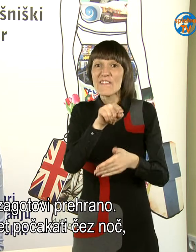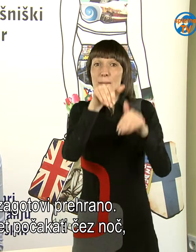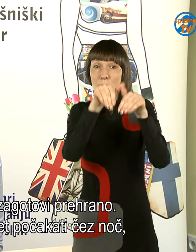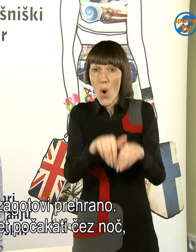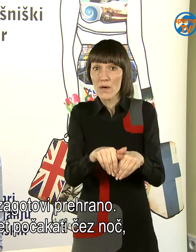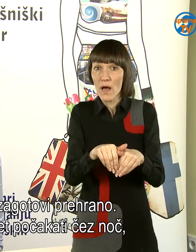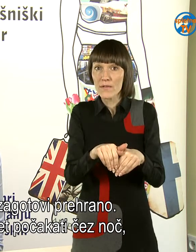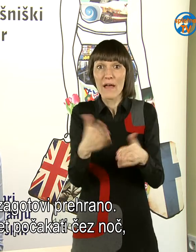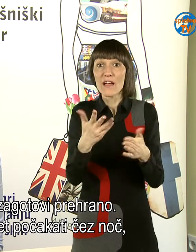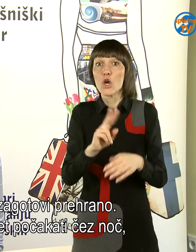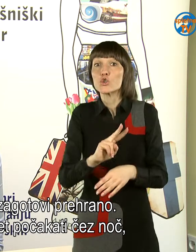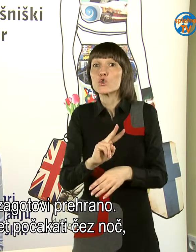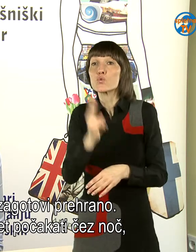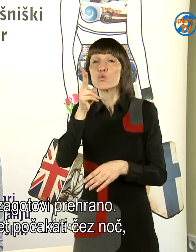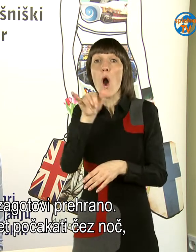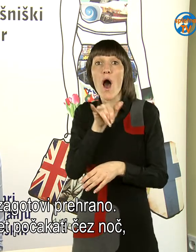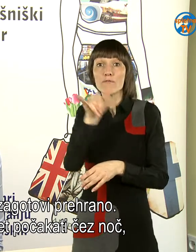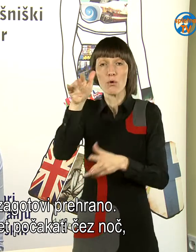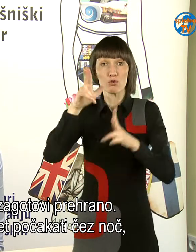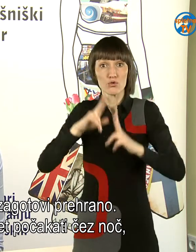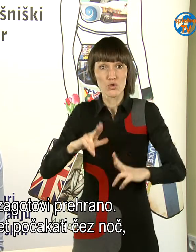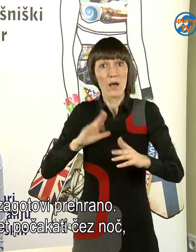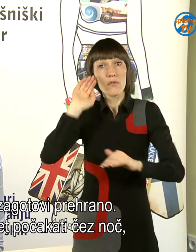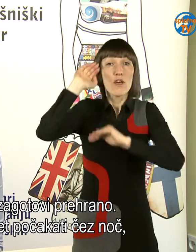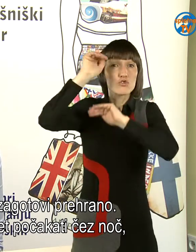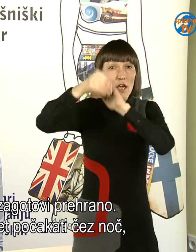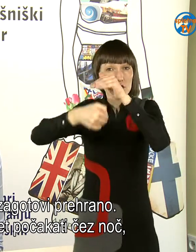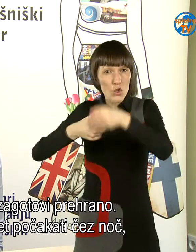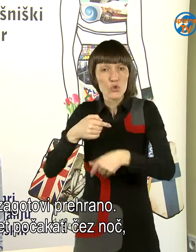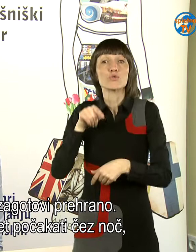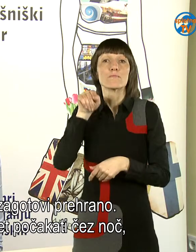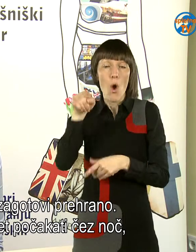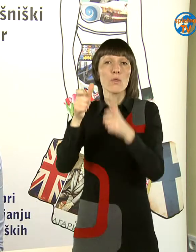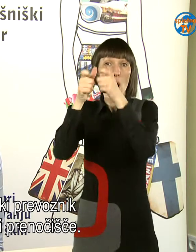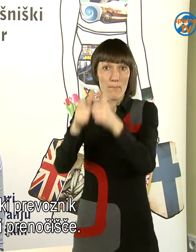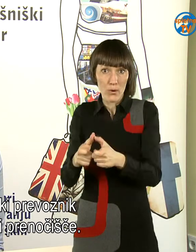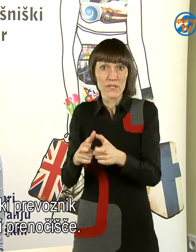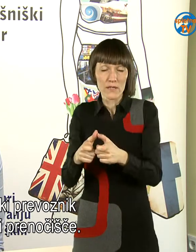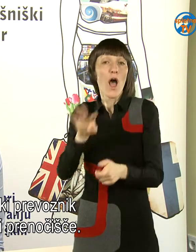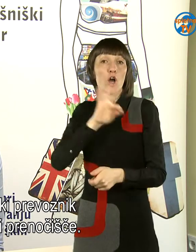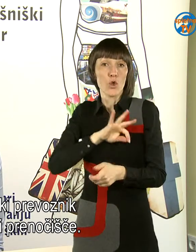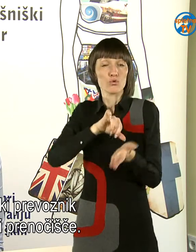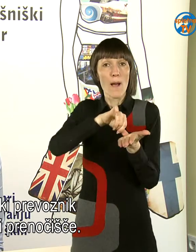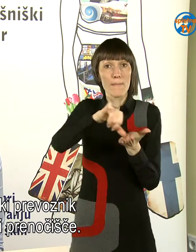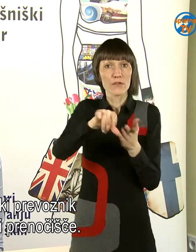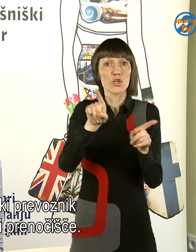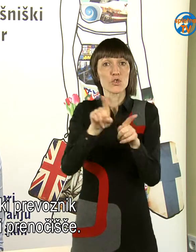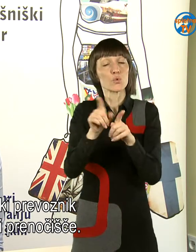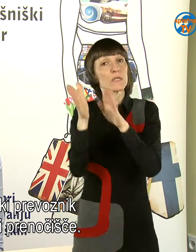da morate na drug let počakati tudi čez noč, vam je letalski prevoznik dolžan plačati